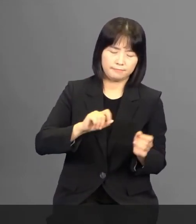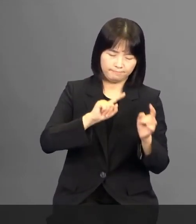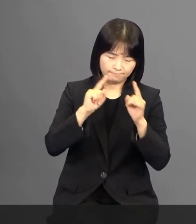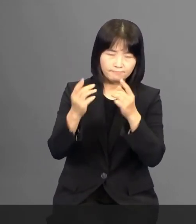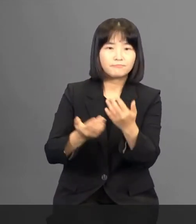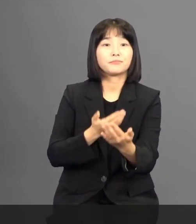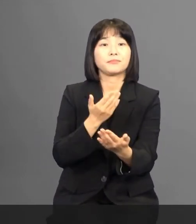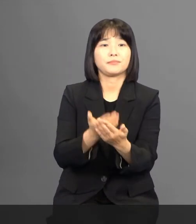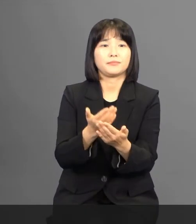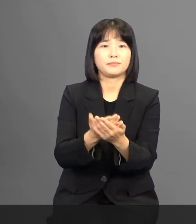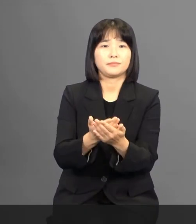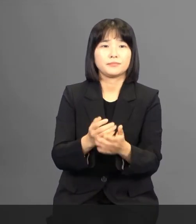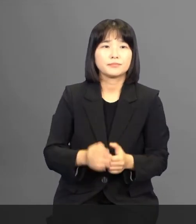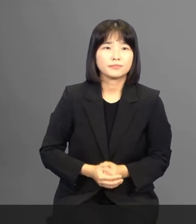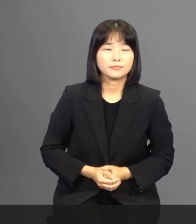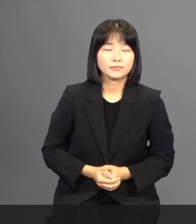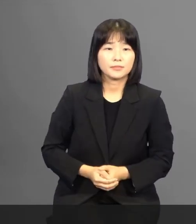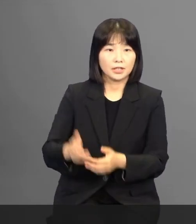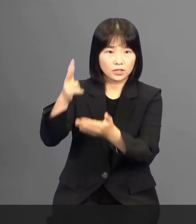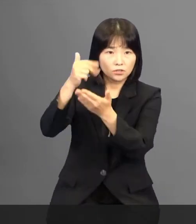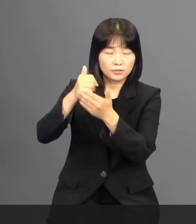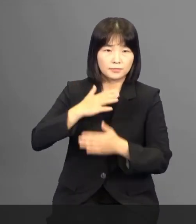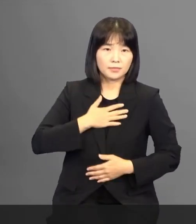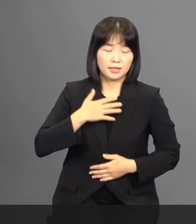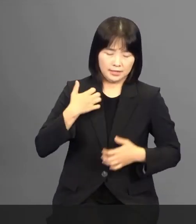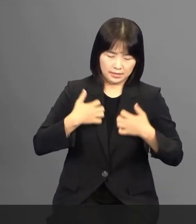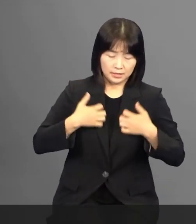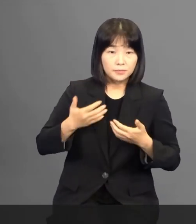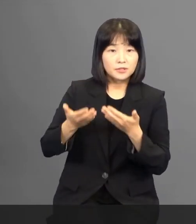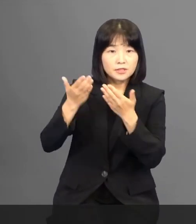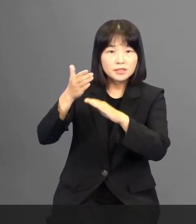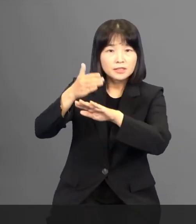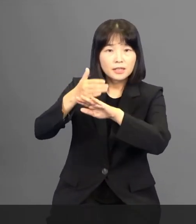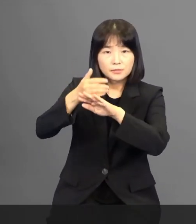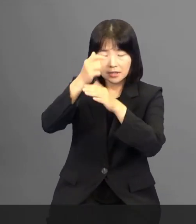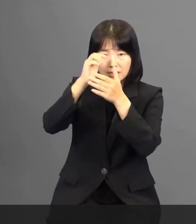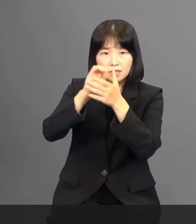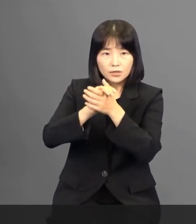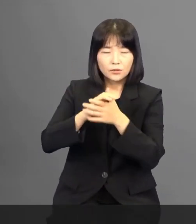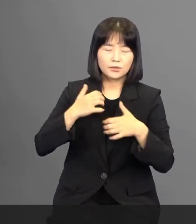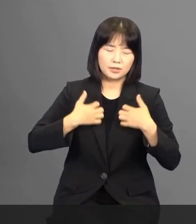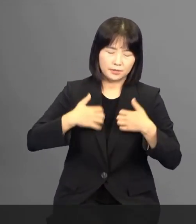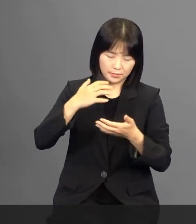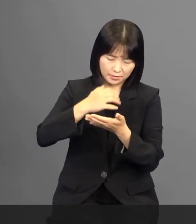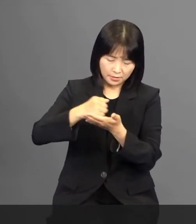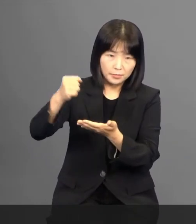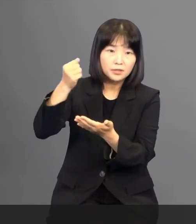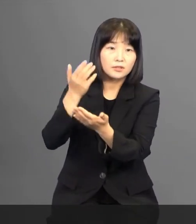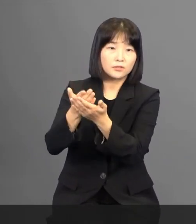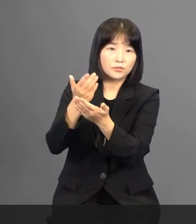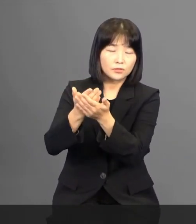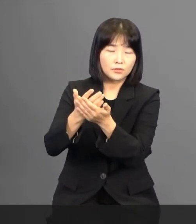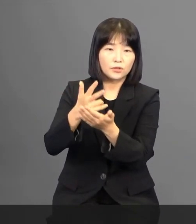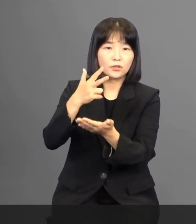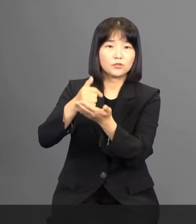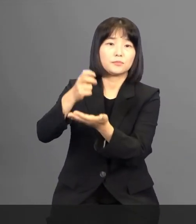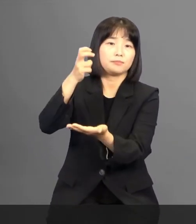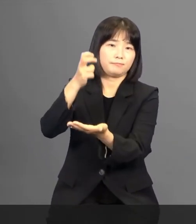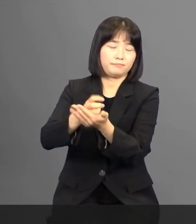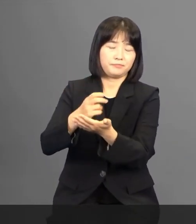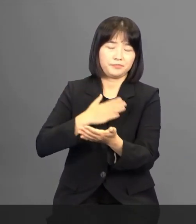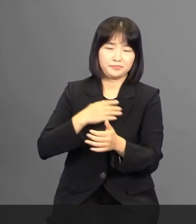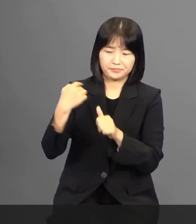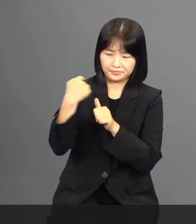대로 나를 살려주십시오. 주님, 내가 기쁨으로 드리는 감사의 기도를 즐거이 받아주시고